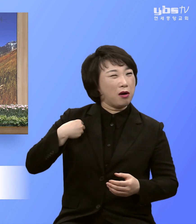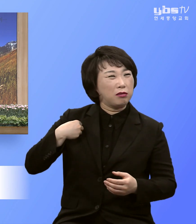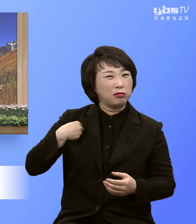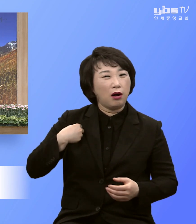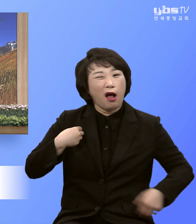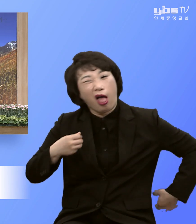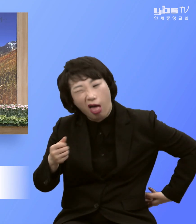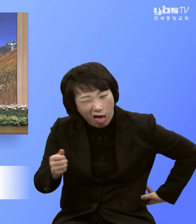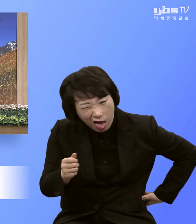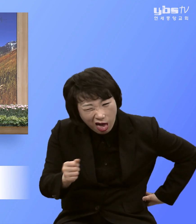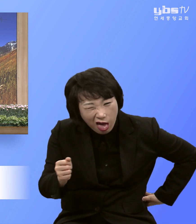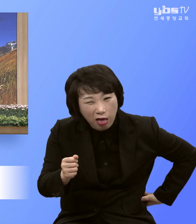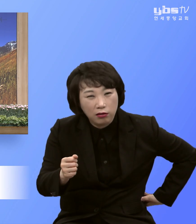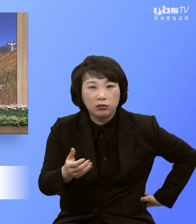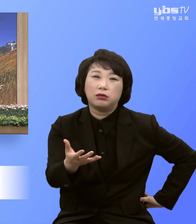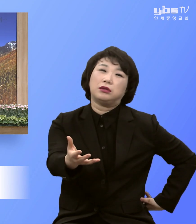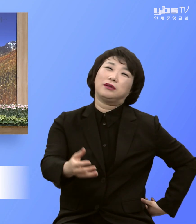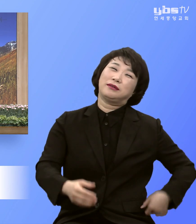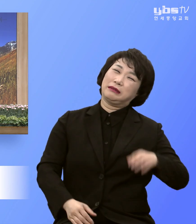참